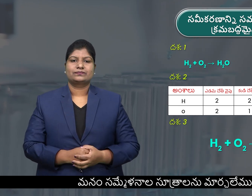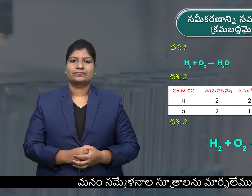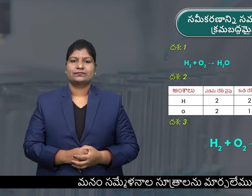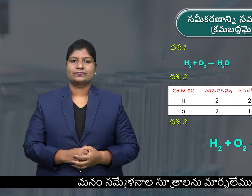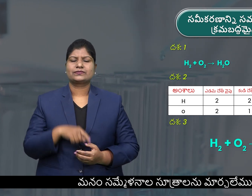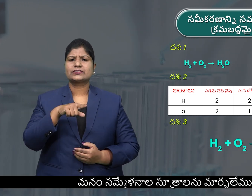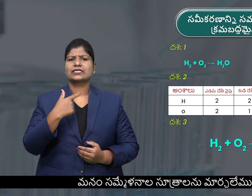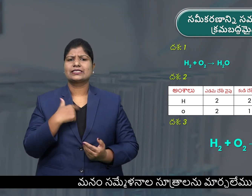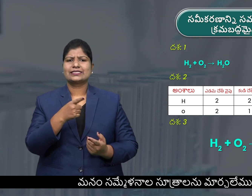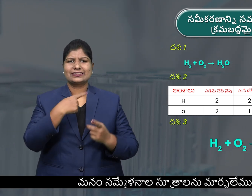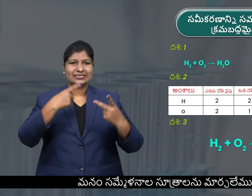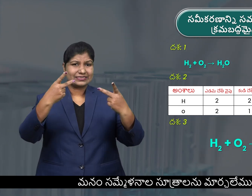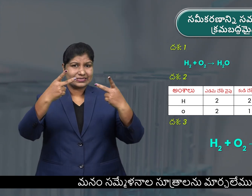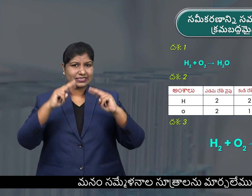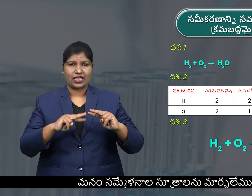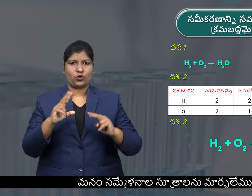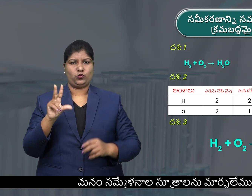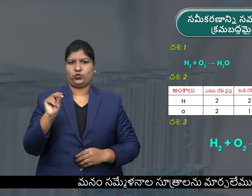మనం సమ్మేళనాల సూత్రాలను మార్చలేము.